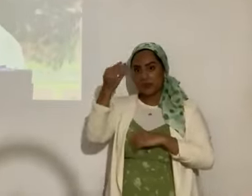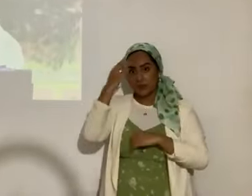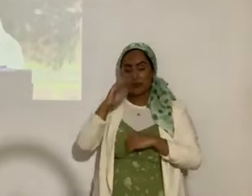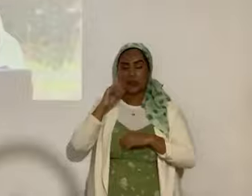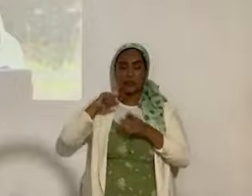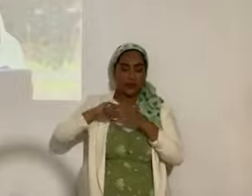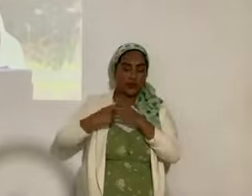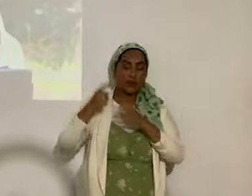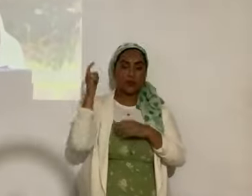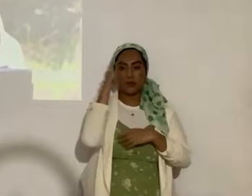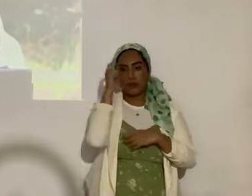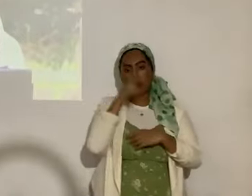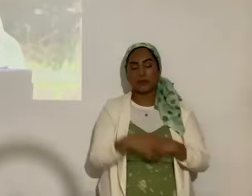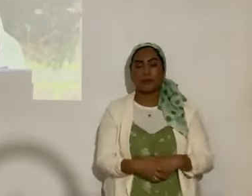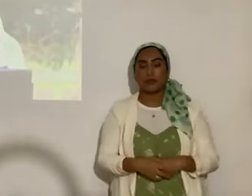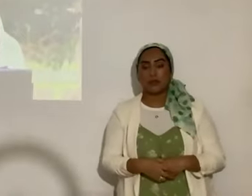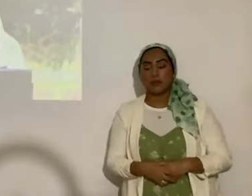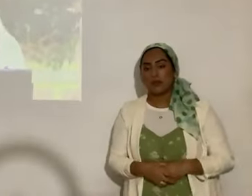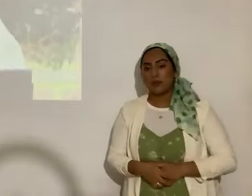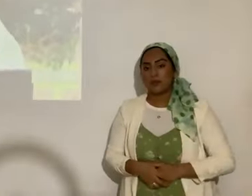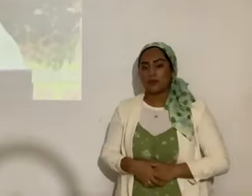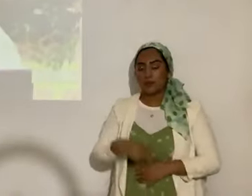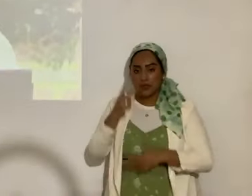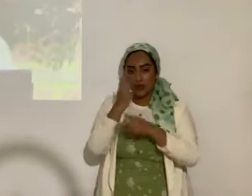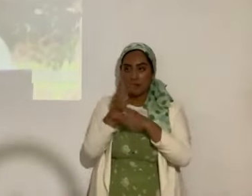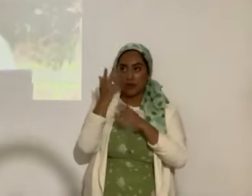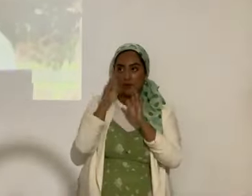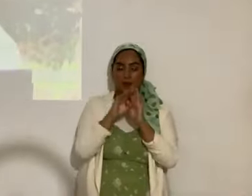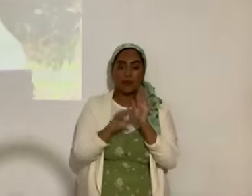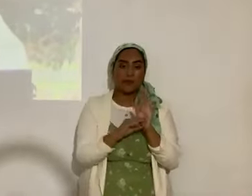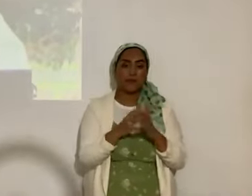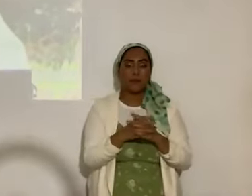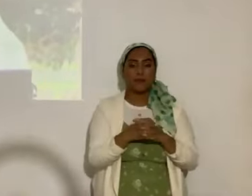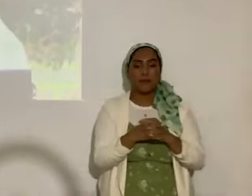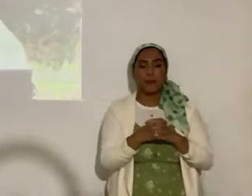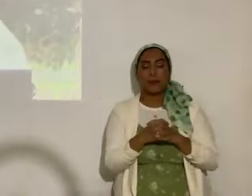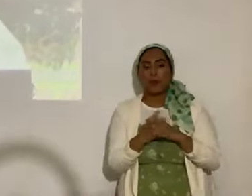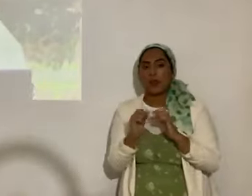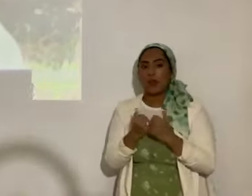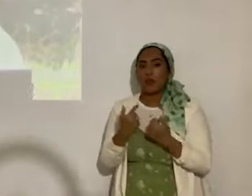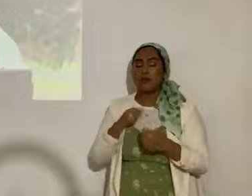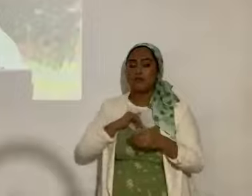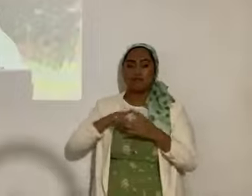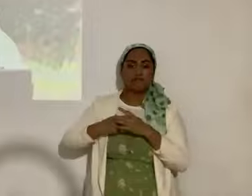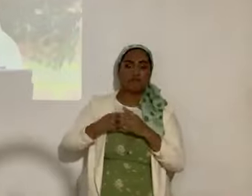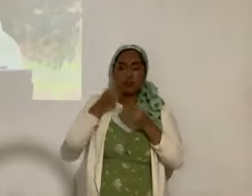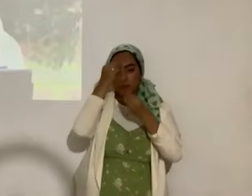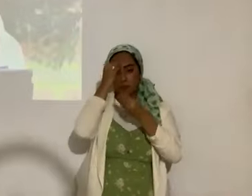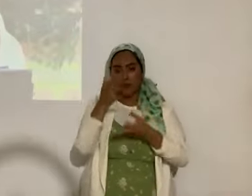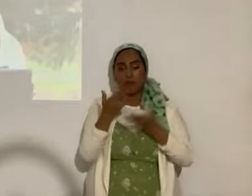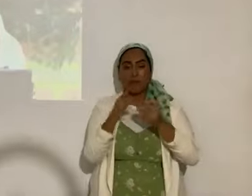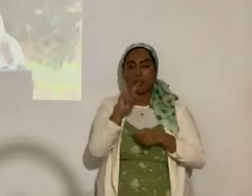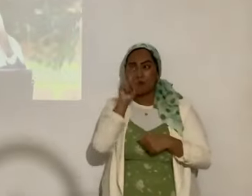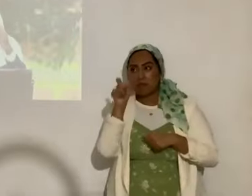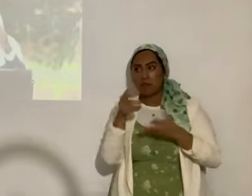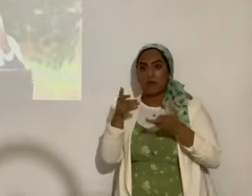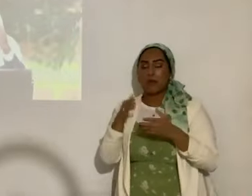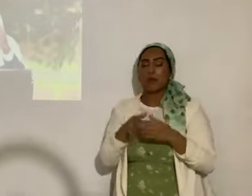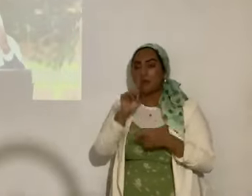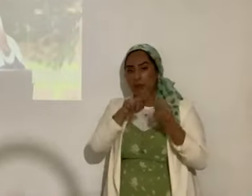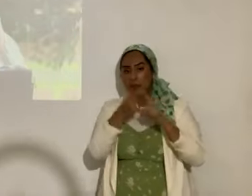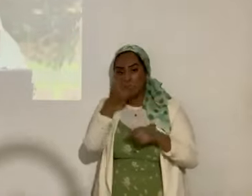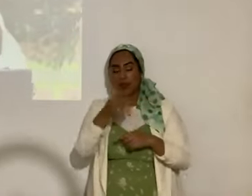es el principio de la sabiduría el ser sabio el guardar sus mandamientos Cómo empezó a obedecer tal vez preguntarás Amigo